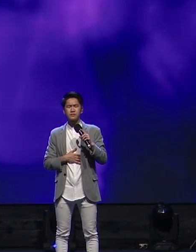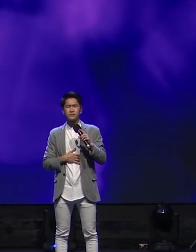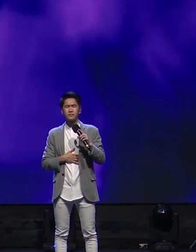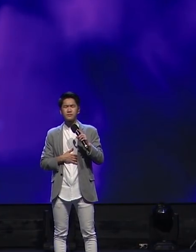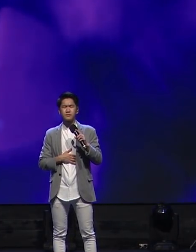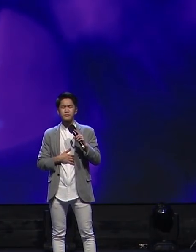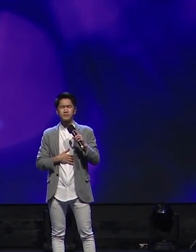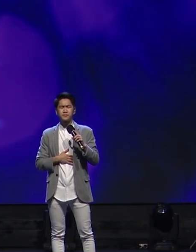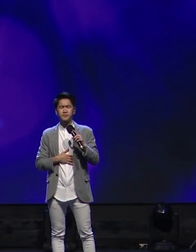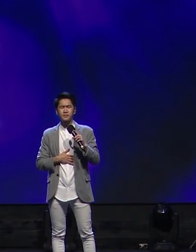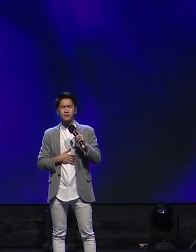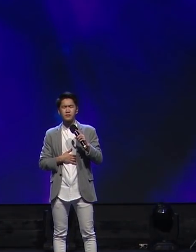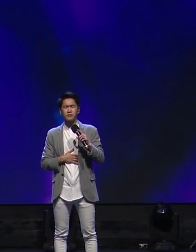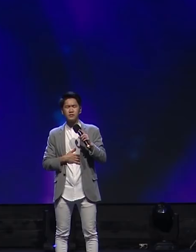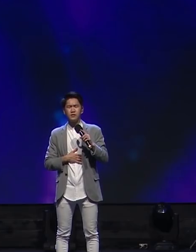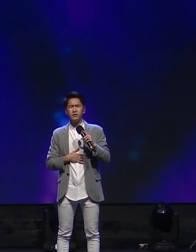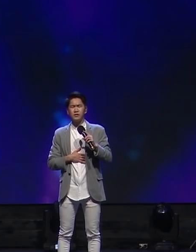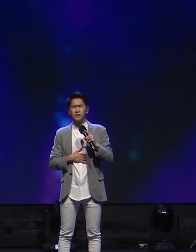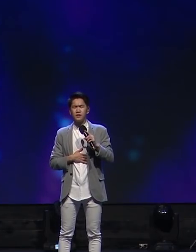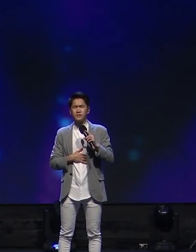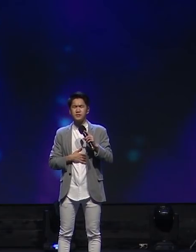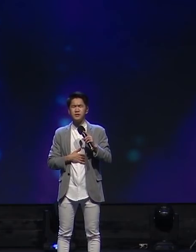Peluk aku,